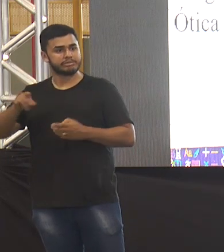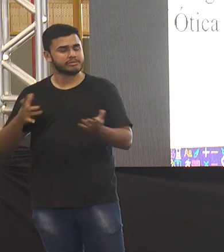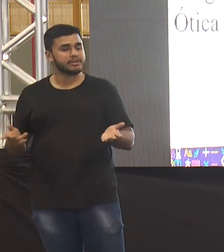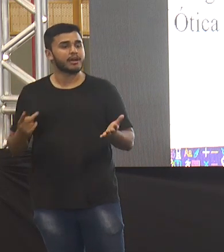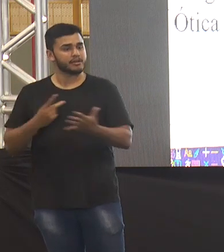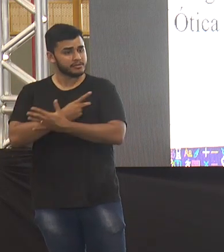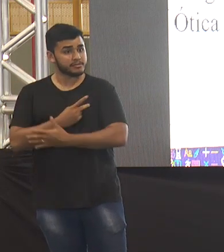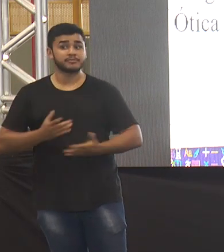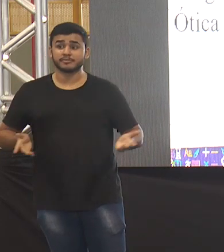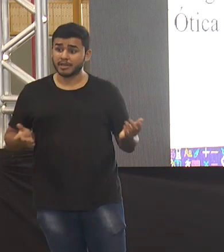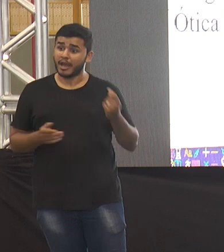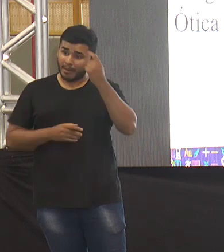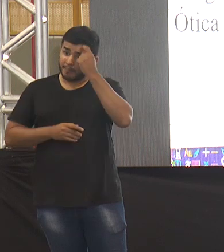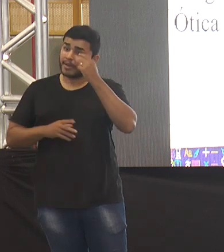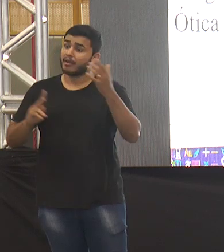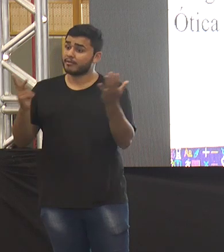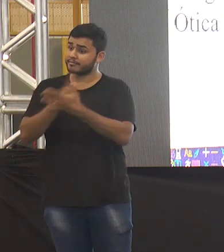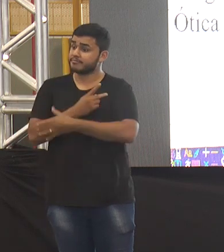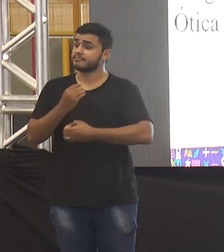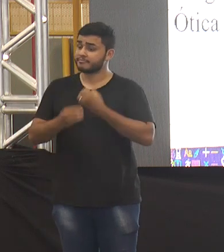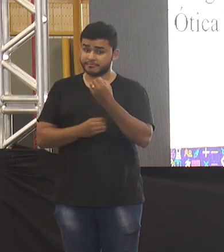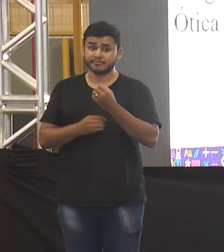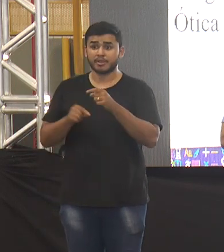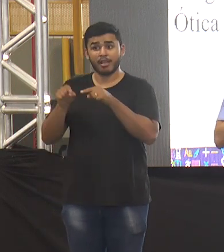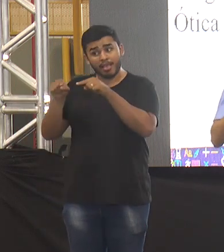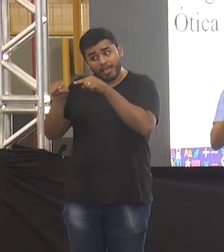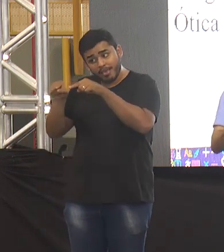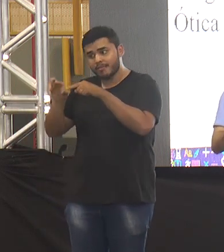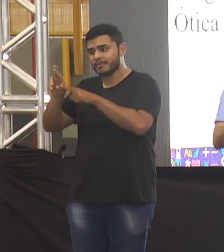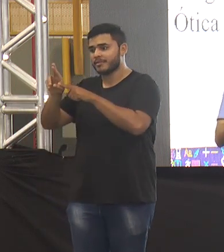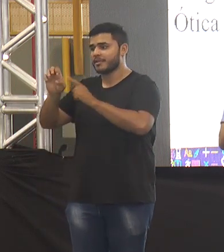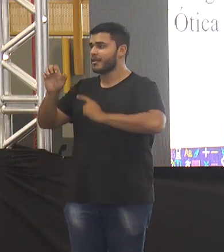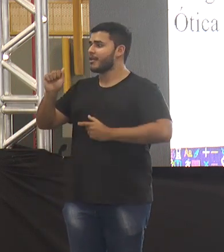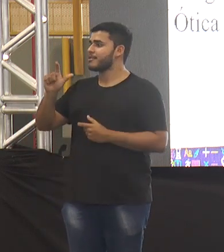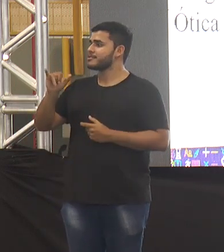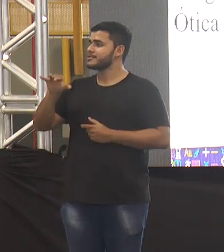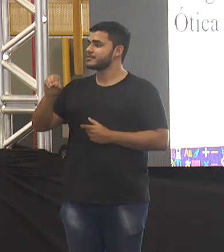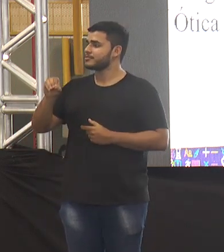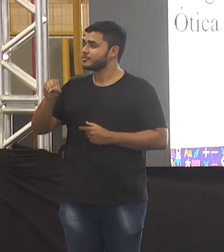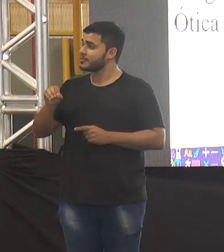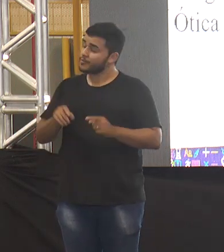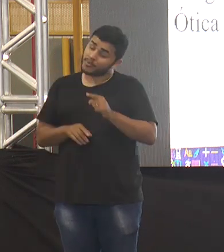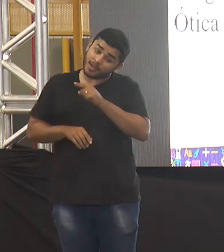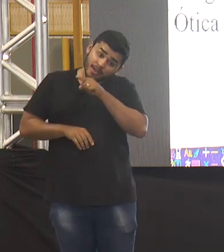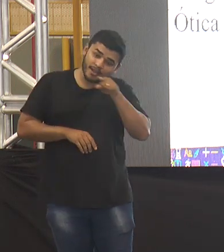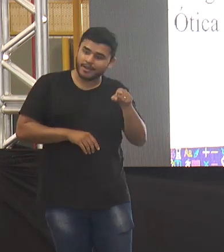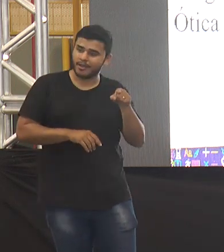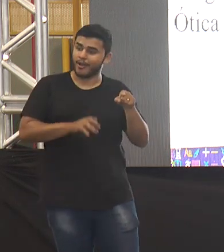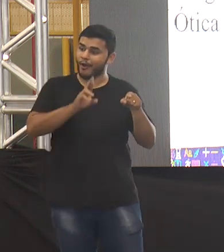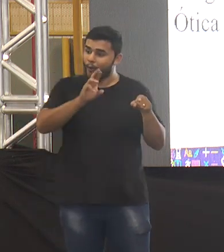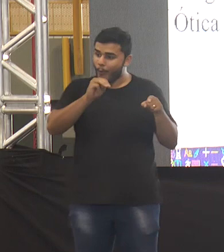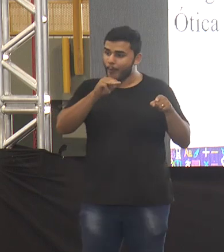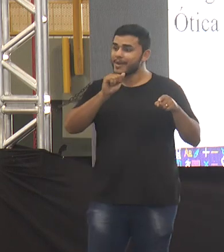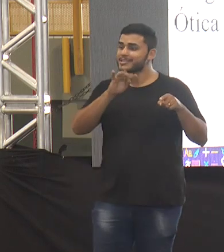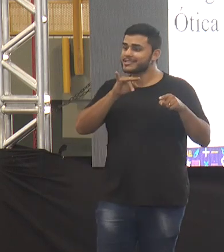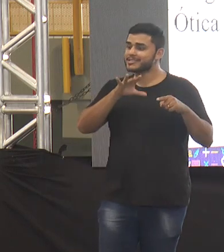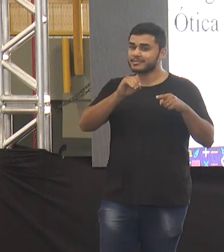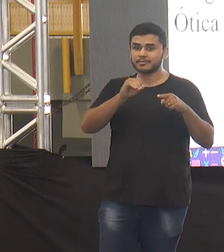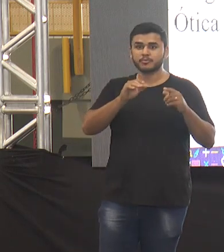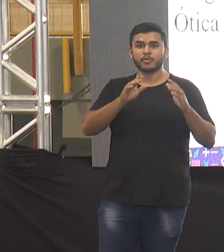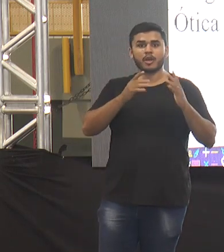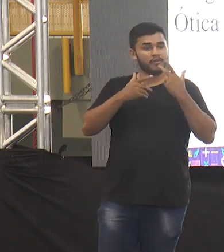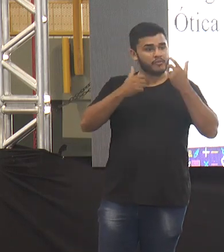e no naturalismo. Por quê? Porque o romantismo vendeu a ideia de que a mola